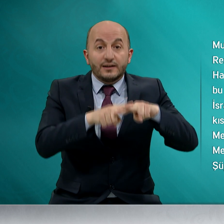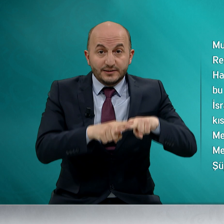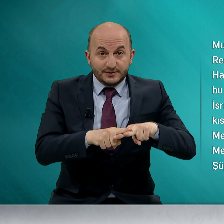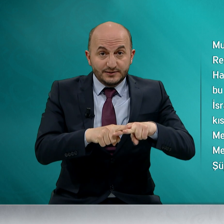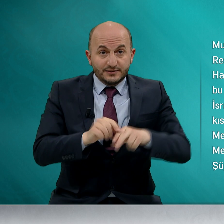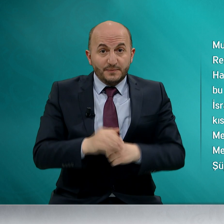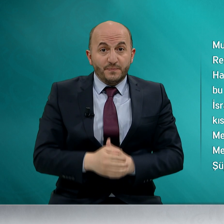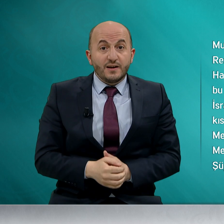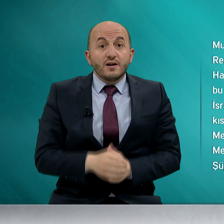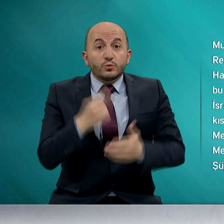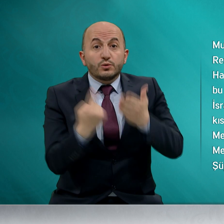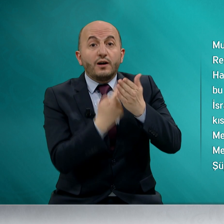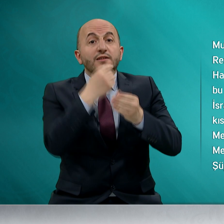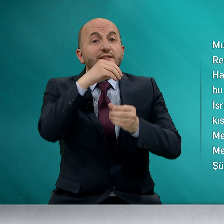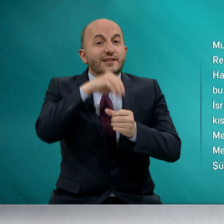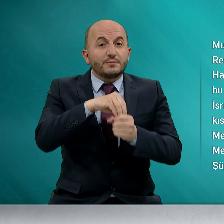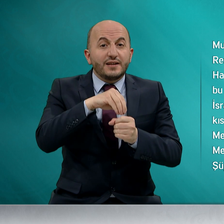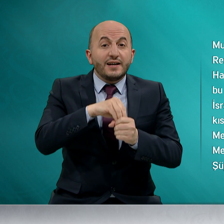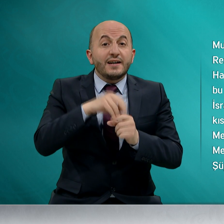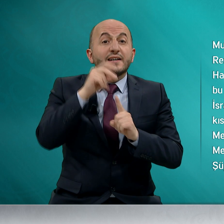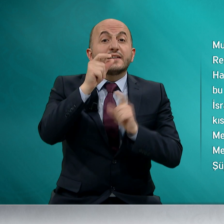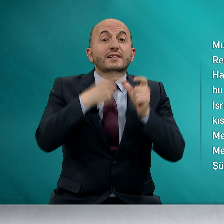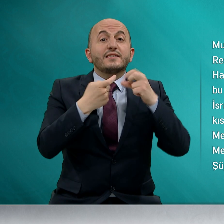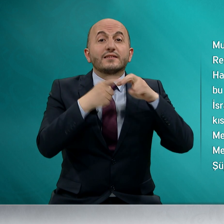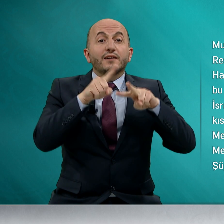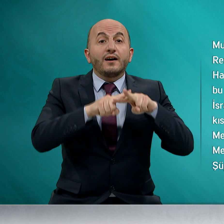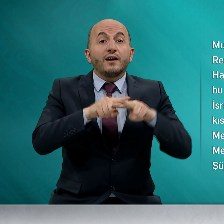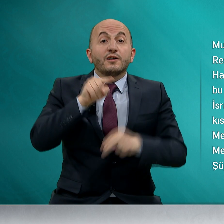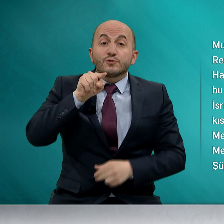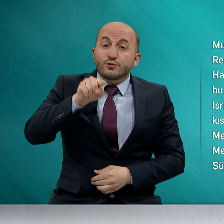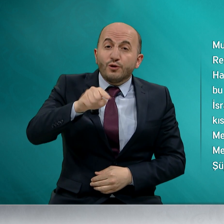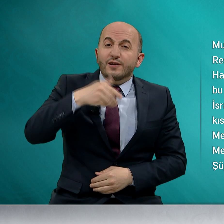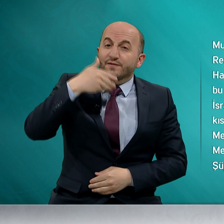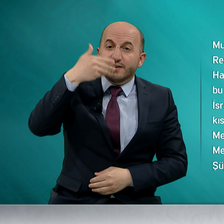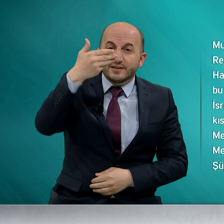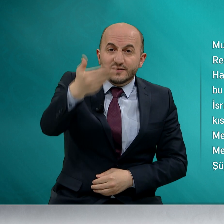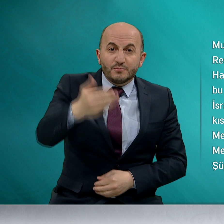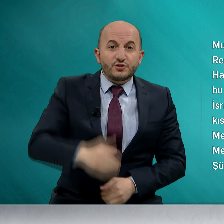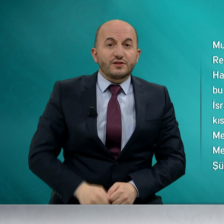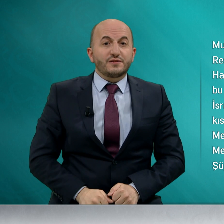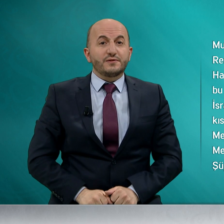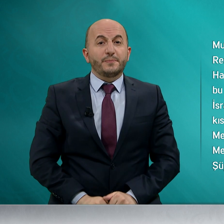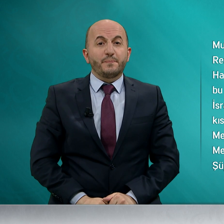İsra'dır. Kur'an-ı Kerim'de İsra şöyle ifade edilmiştir.